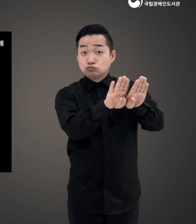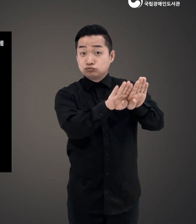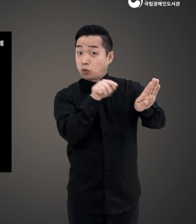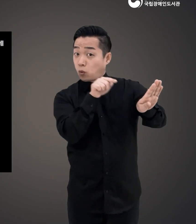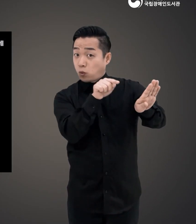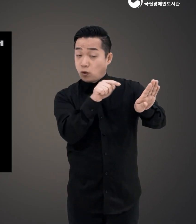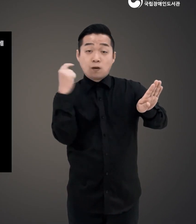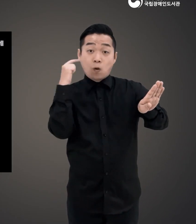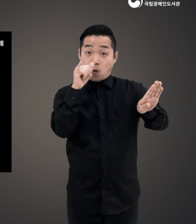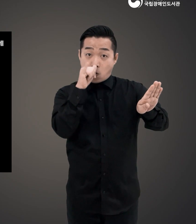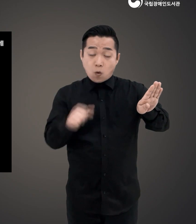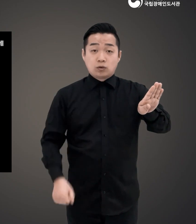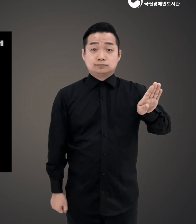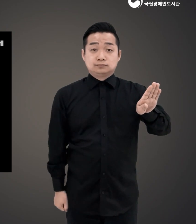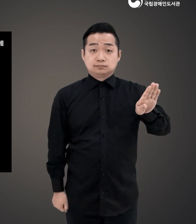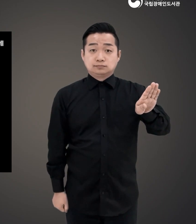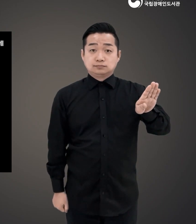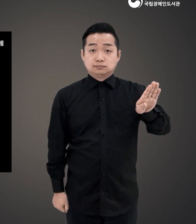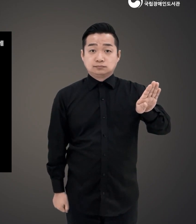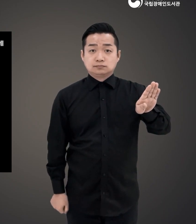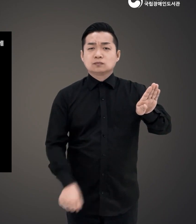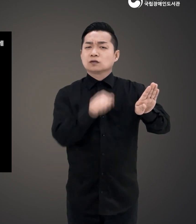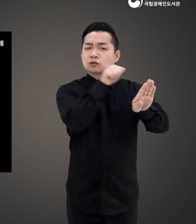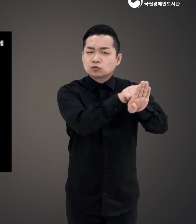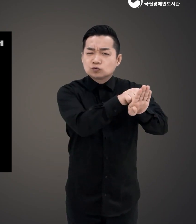소리가 현관 쪽에서 감지됐다.